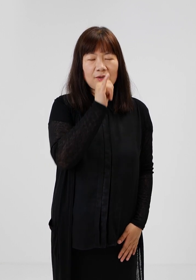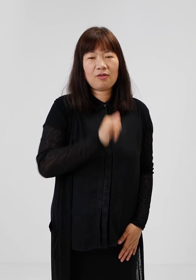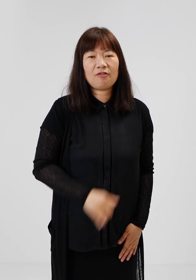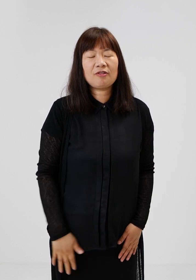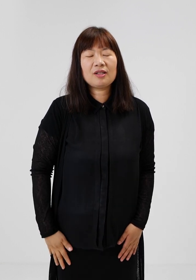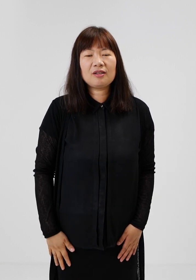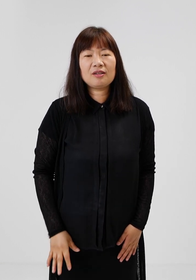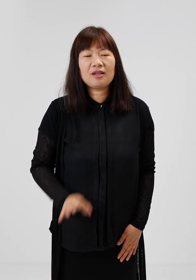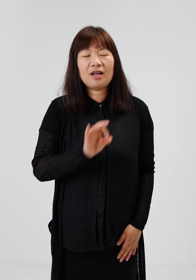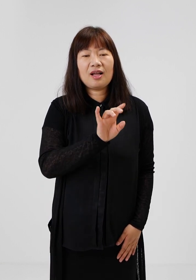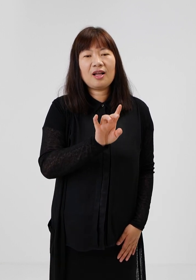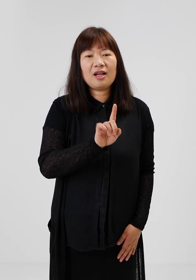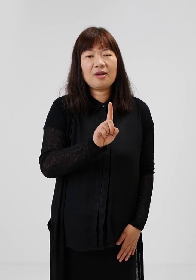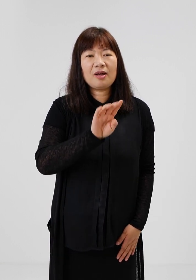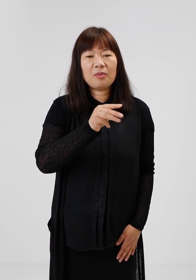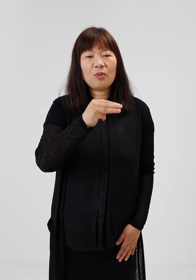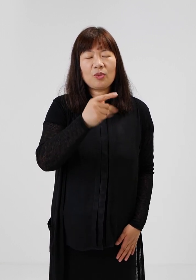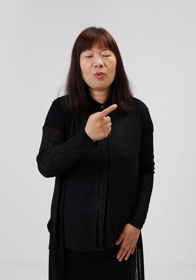아볼로파는